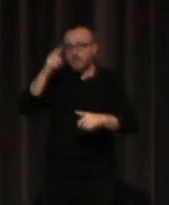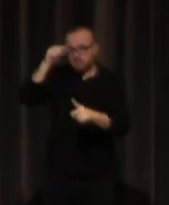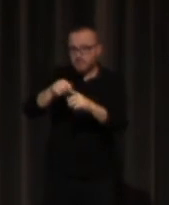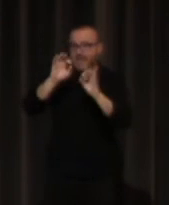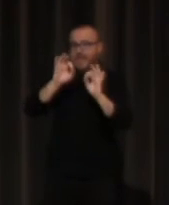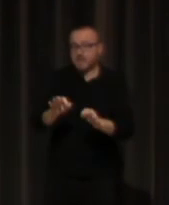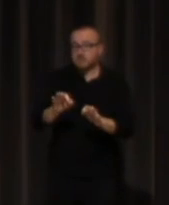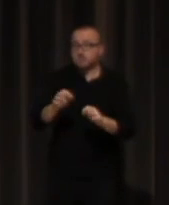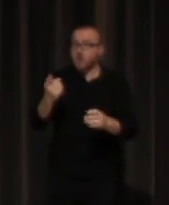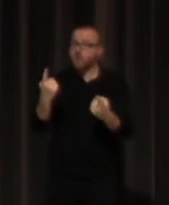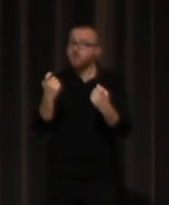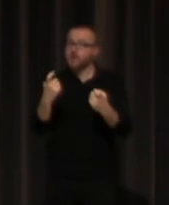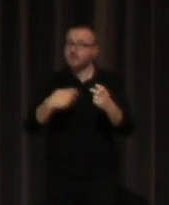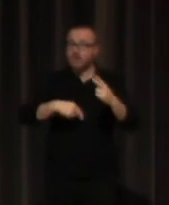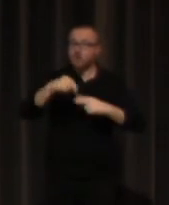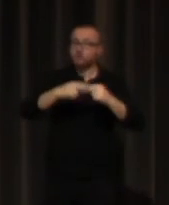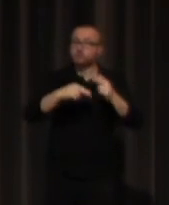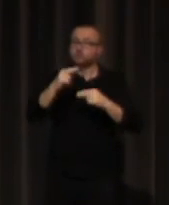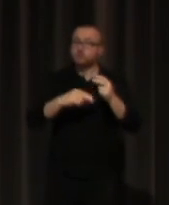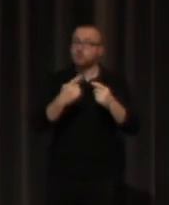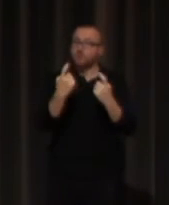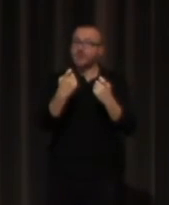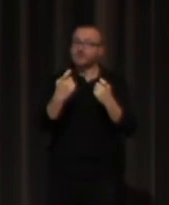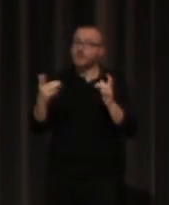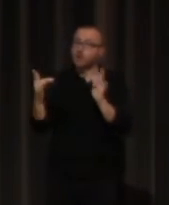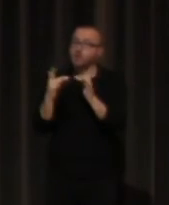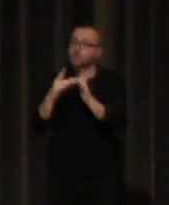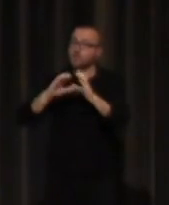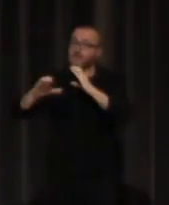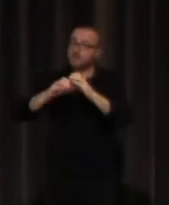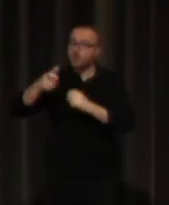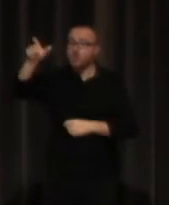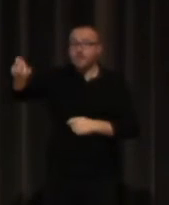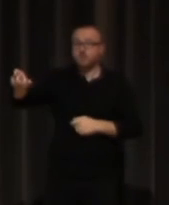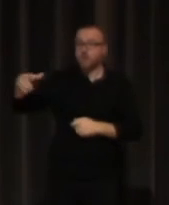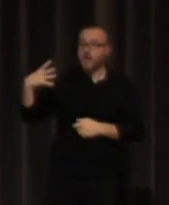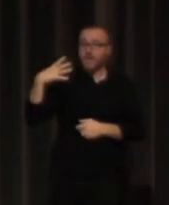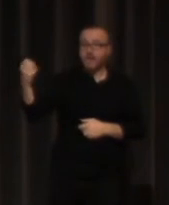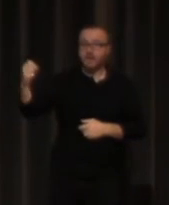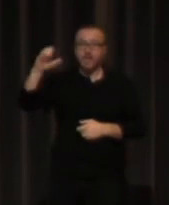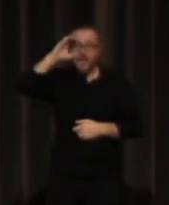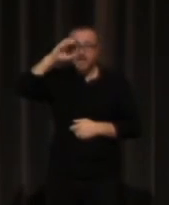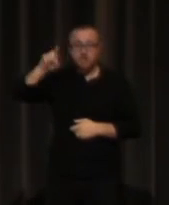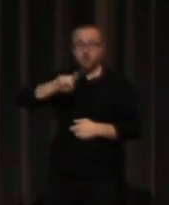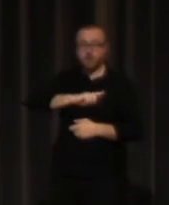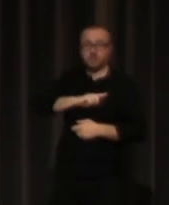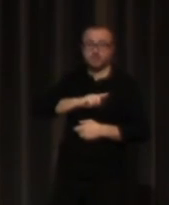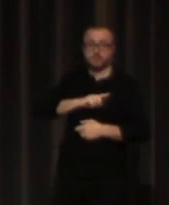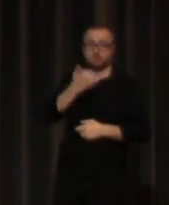ens construïm un interlocutor, perquè per dir només una sola paraula, el nen, quan comença a parlar,